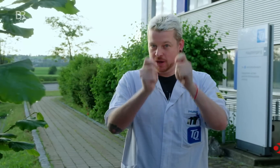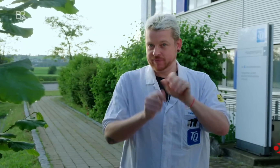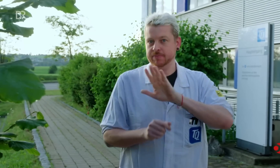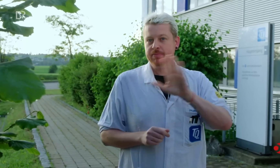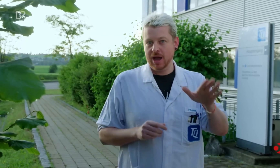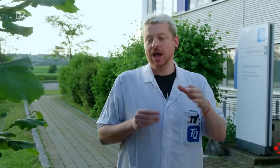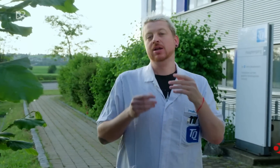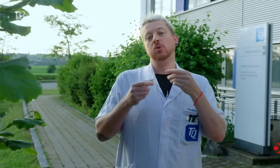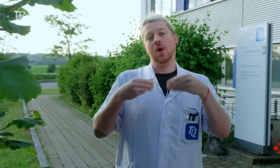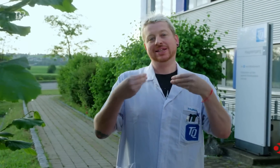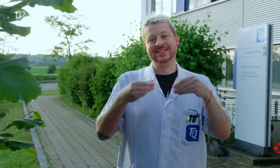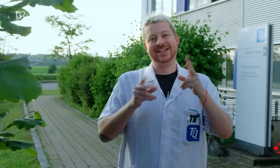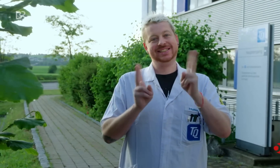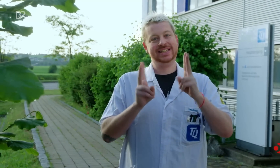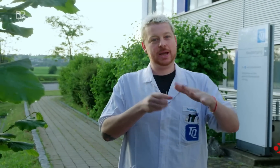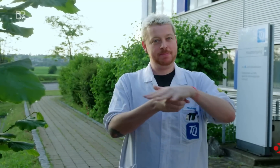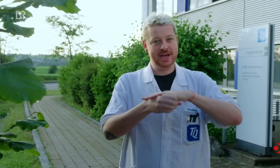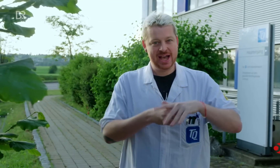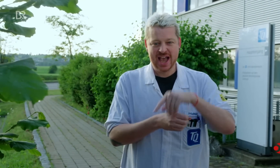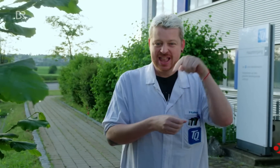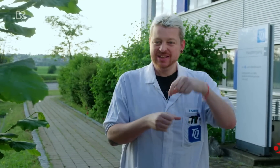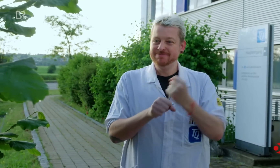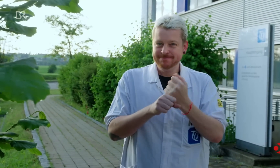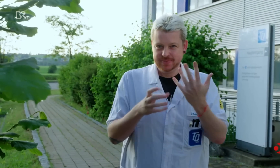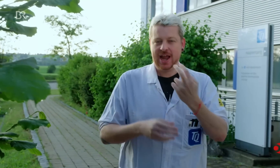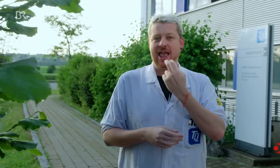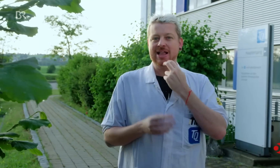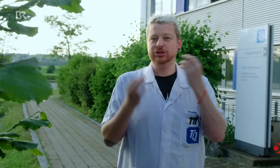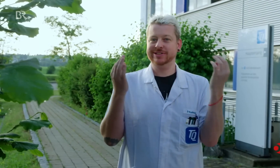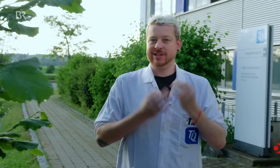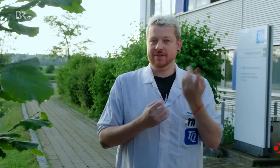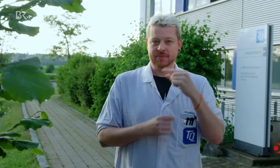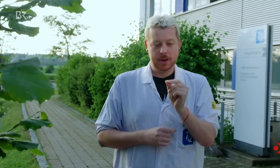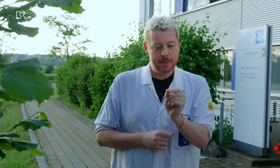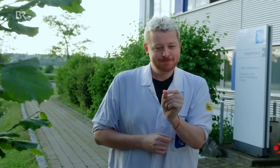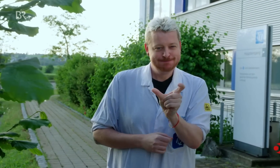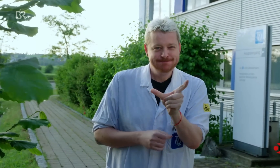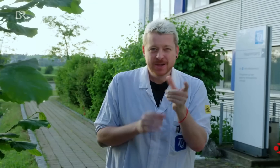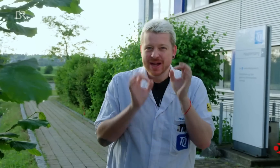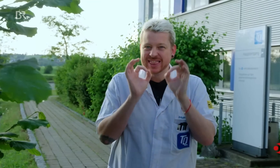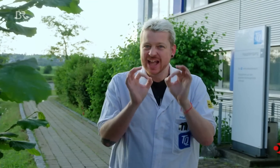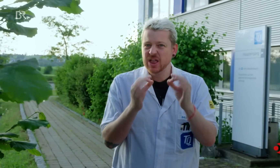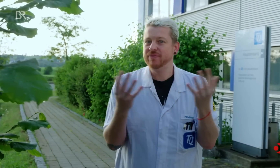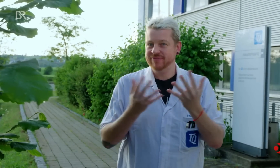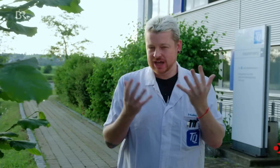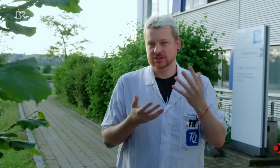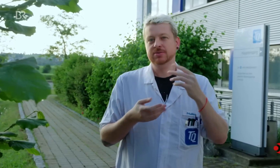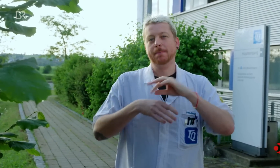Qualitätssicherungsbeauftragter im Bereich Qualitätssicherung. Dabei geht es um Elektronikteile, von winzig bis relativ groß. Für den